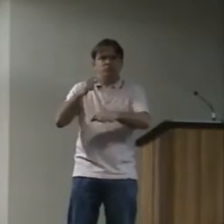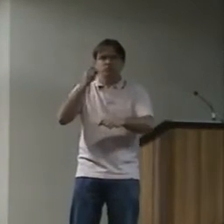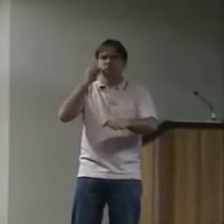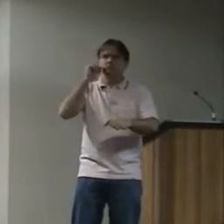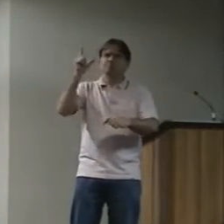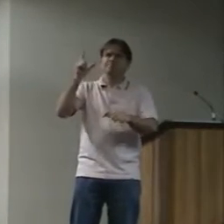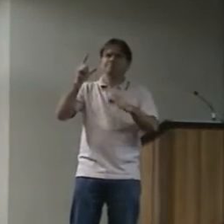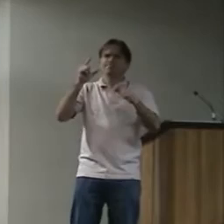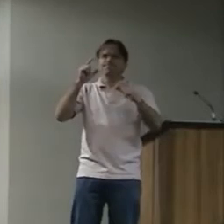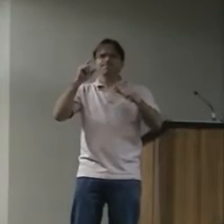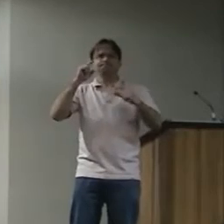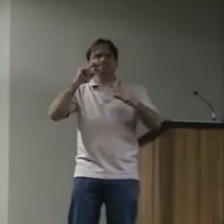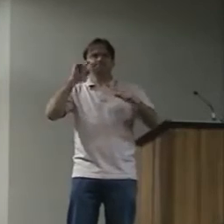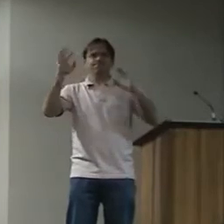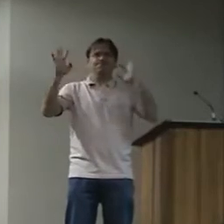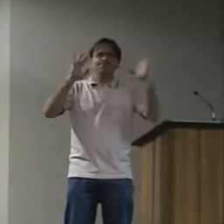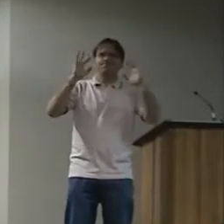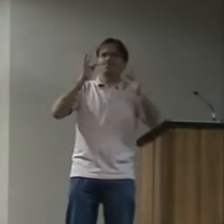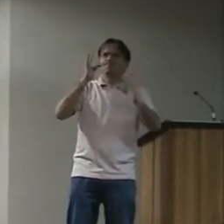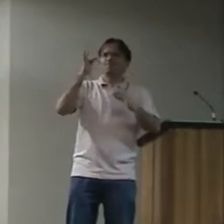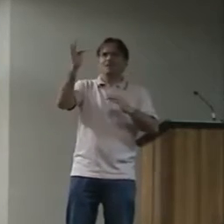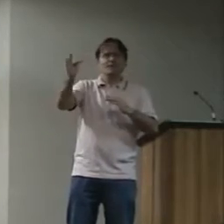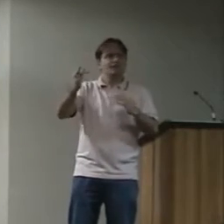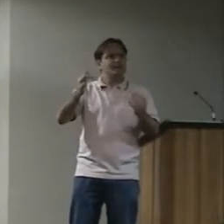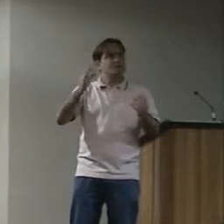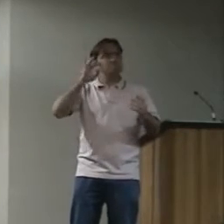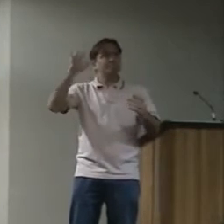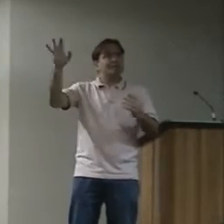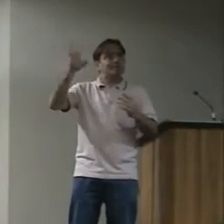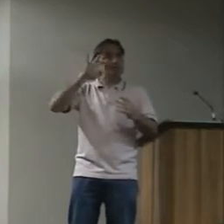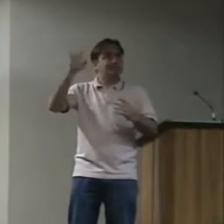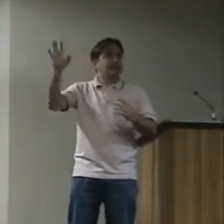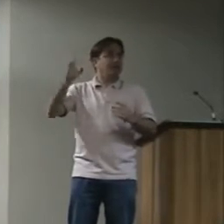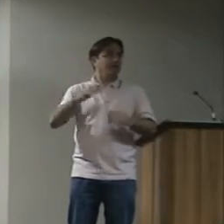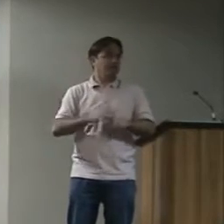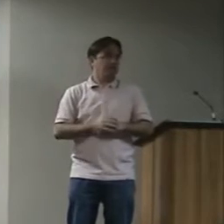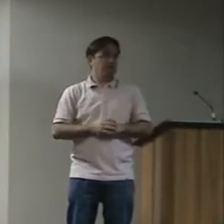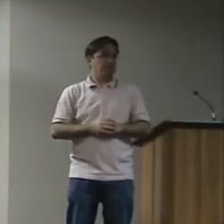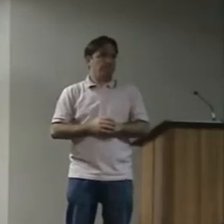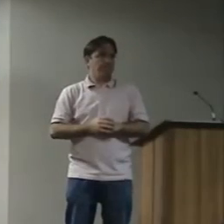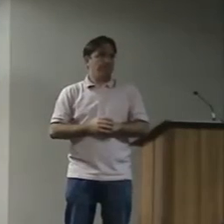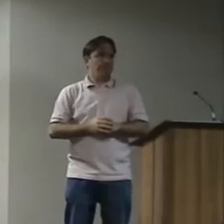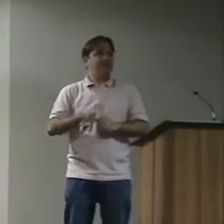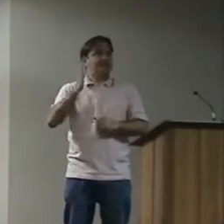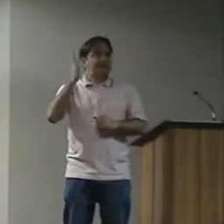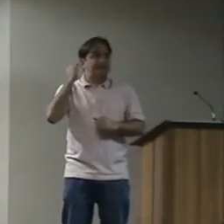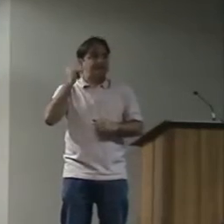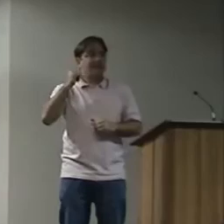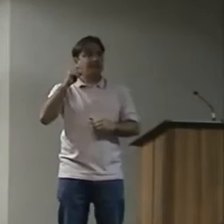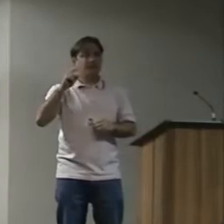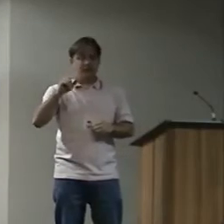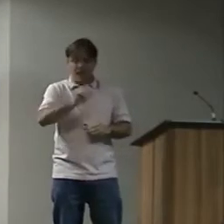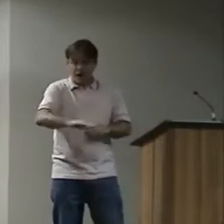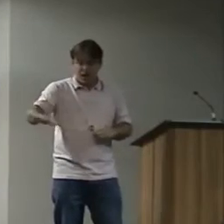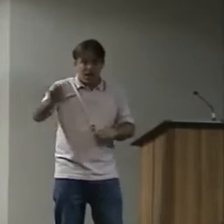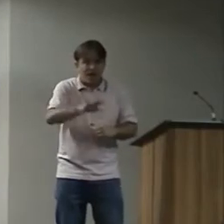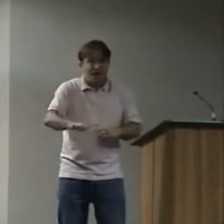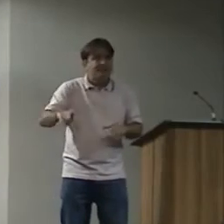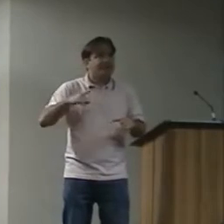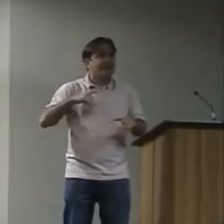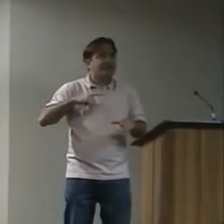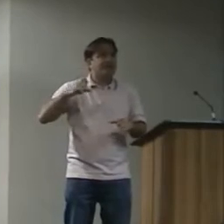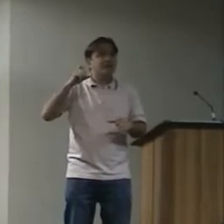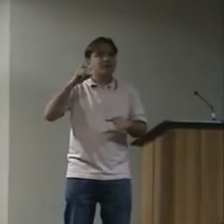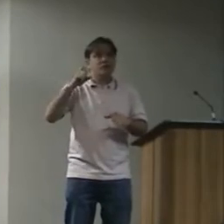das crianças que têm outras dificuldades, será que nós estamos, de fato, incluindo,